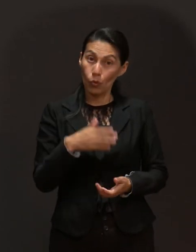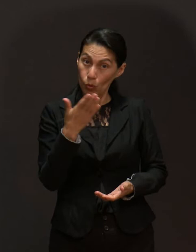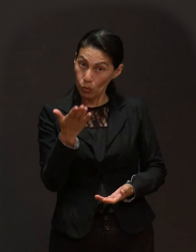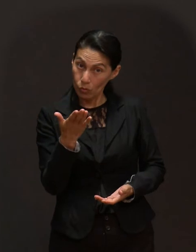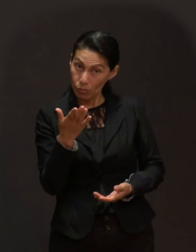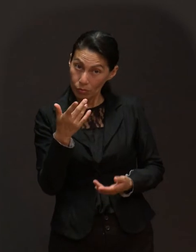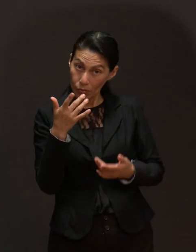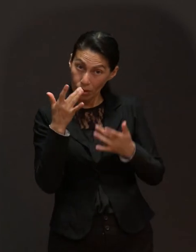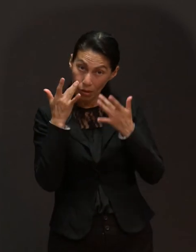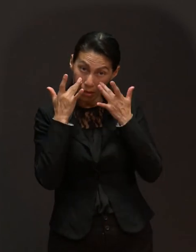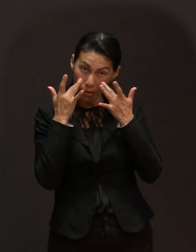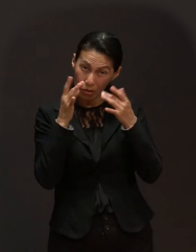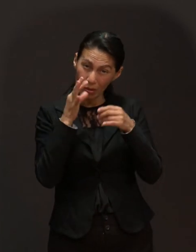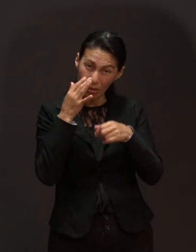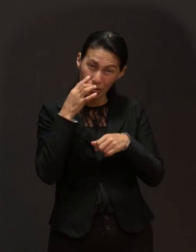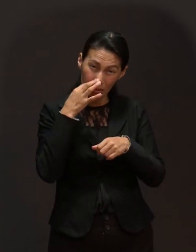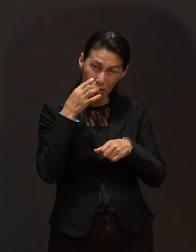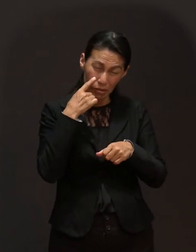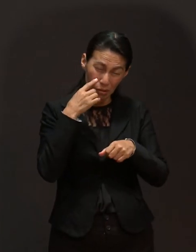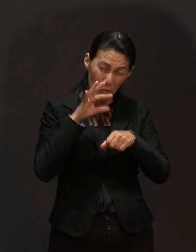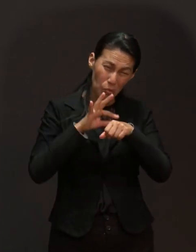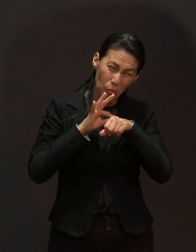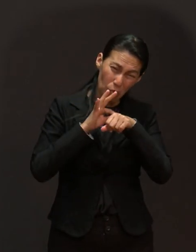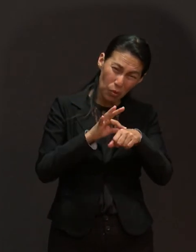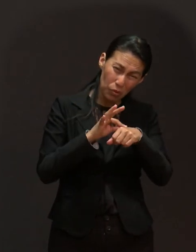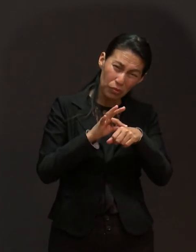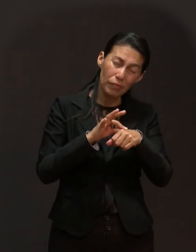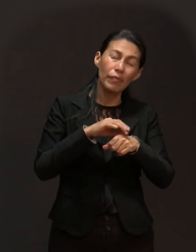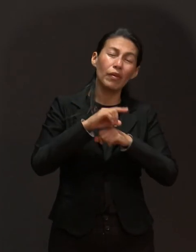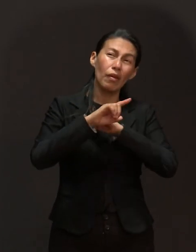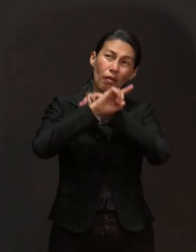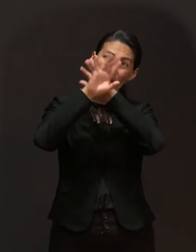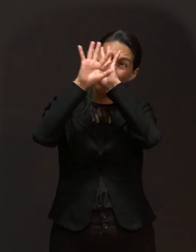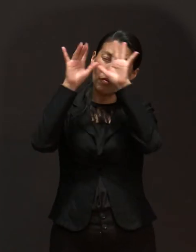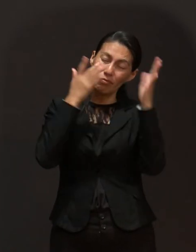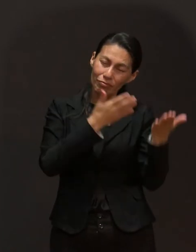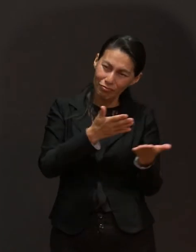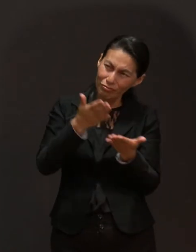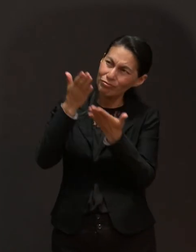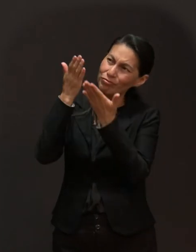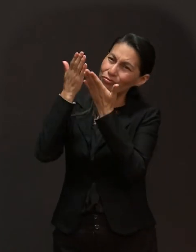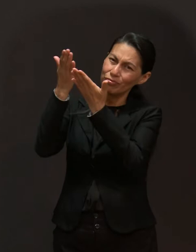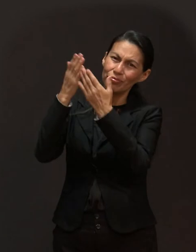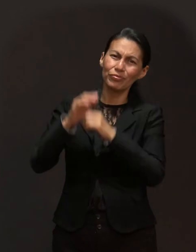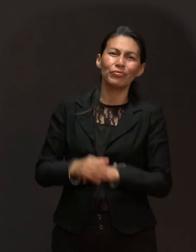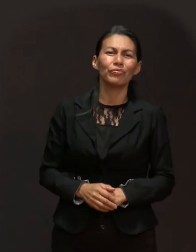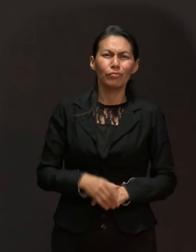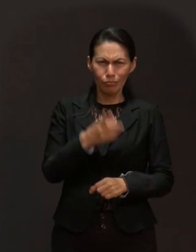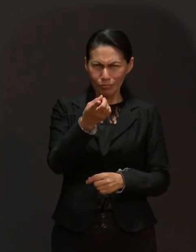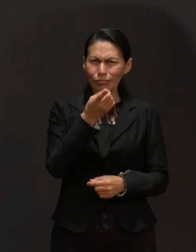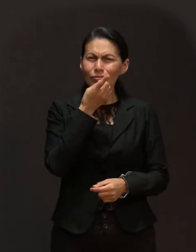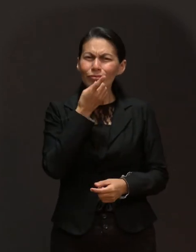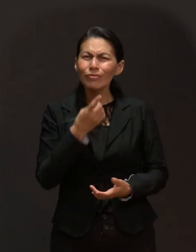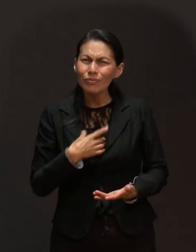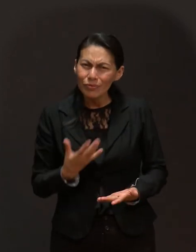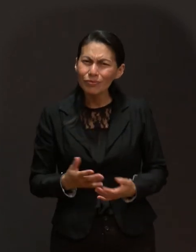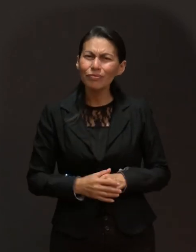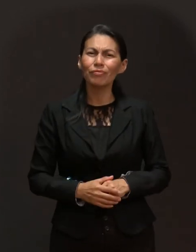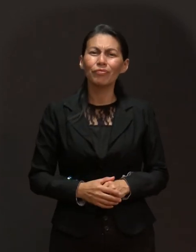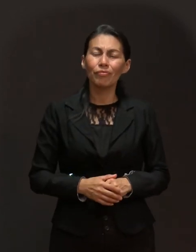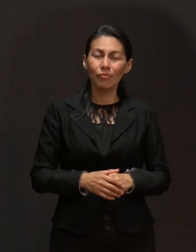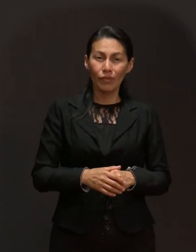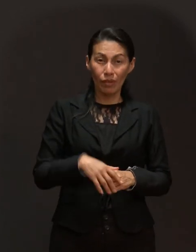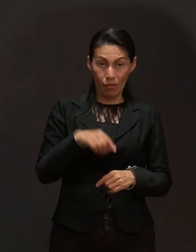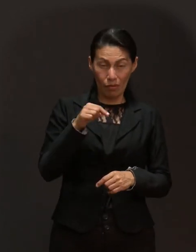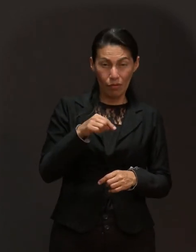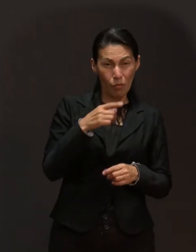algo que testificar del poder de Dios glorifícalo en este programa. Este es un